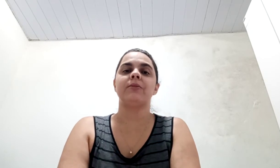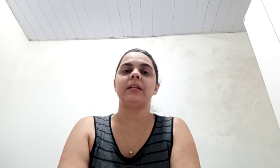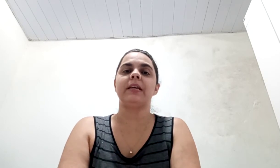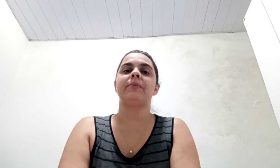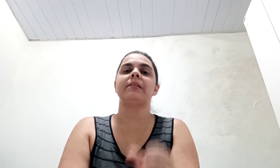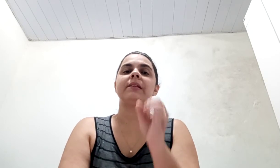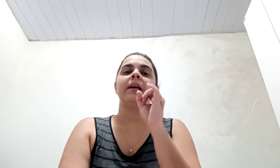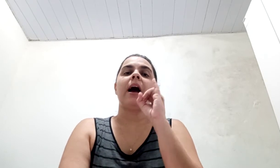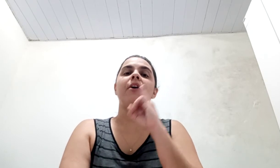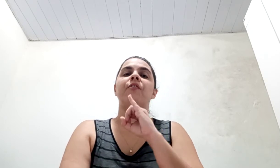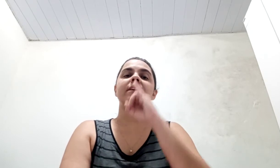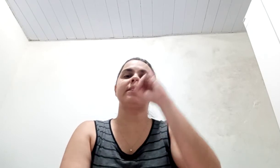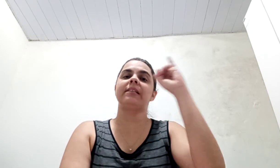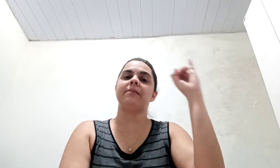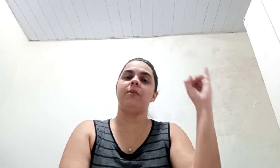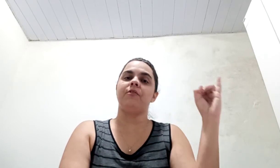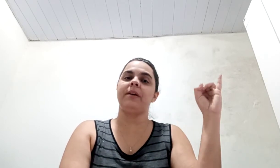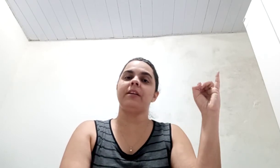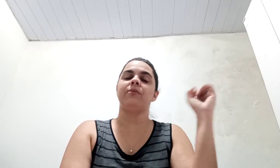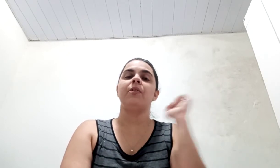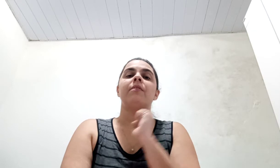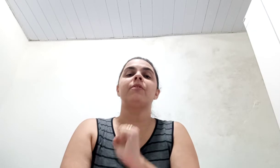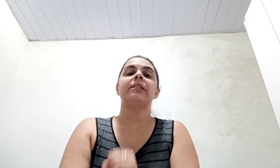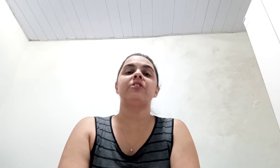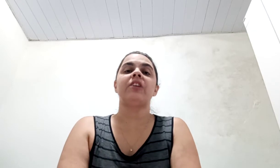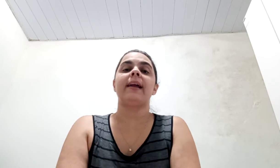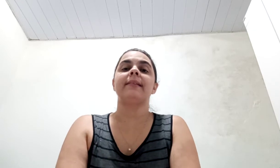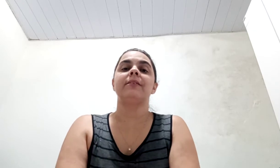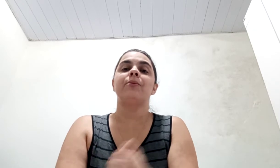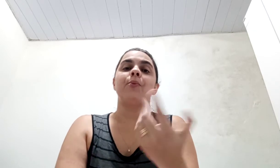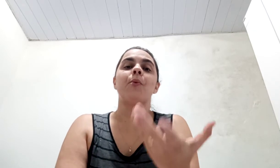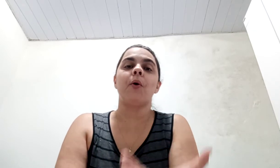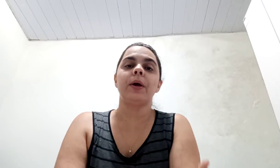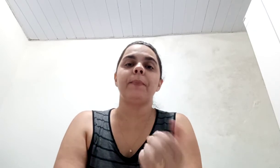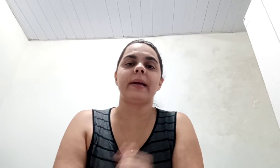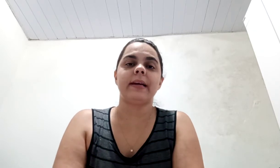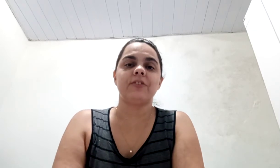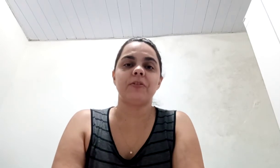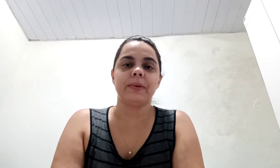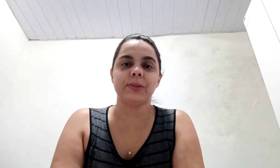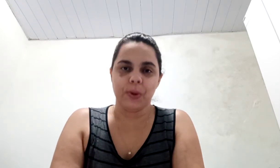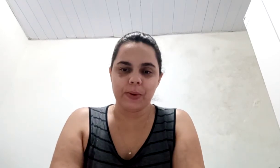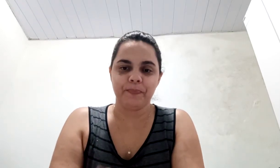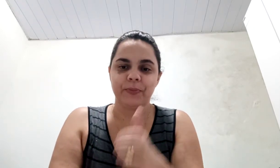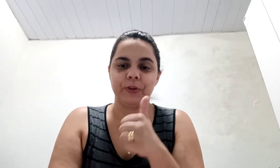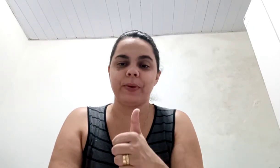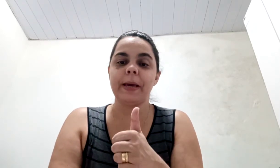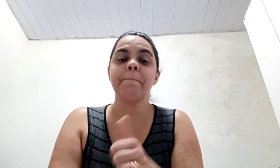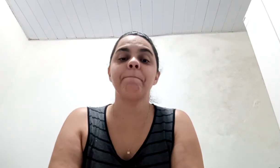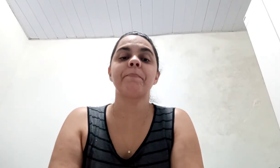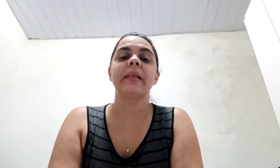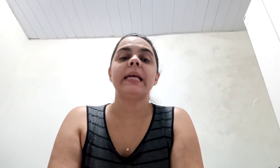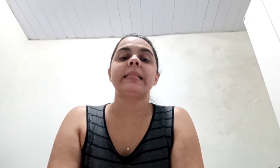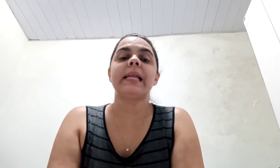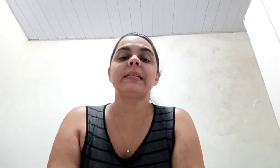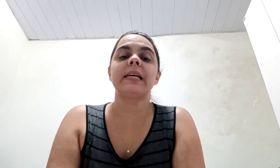de Libras, ao fazer esse movimento, você estará dando um oi para esta pessoa, tudo bem? Na